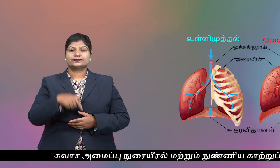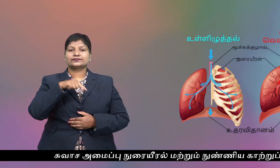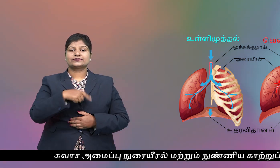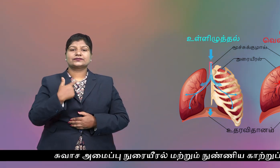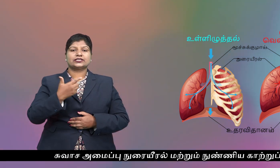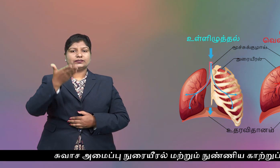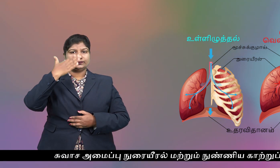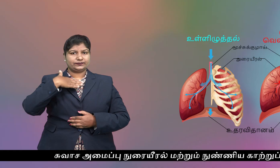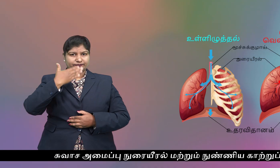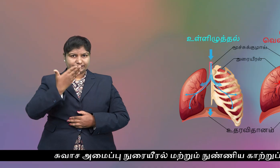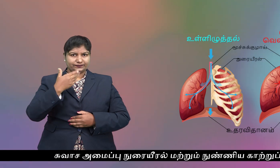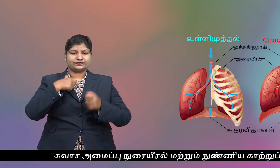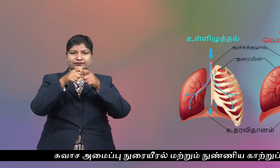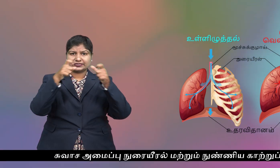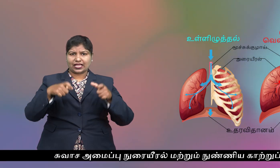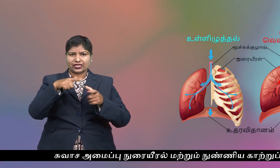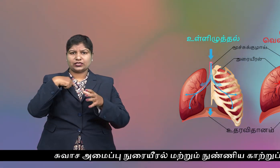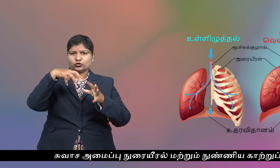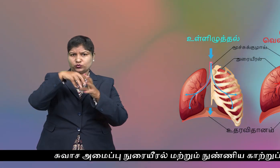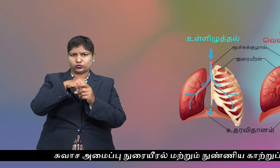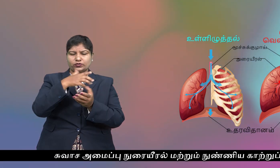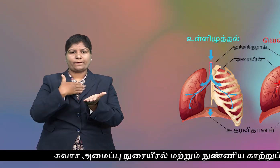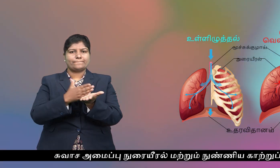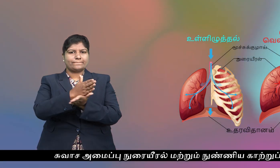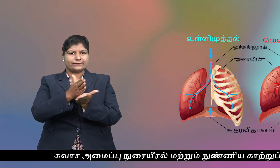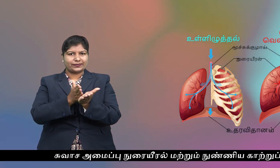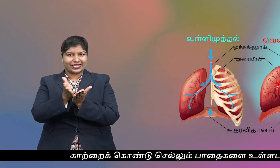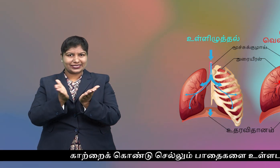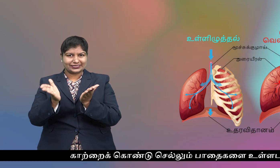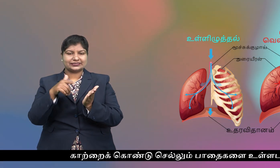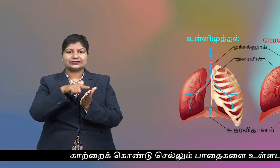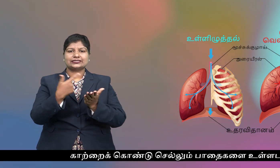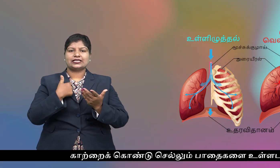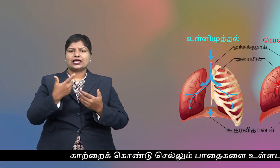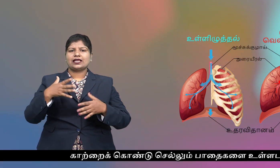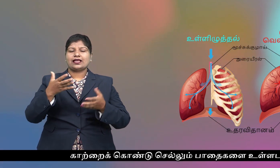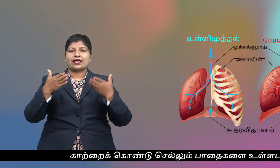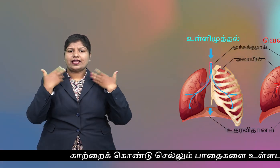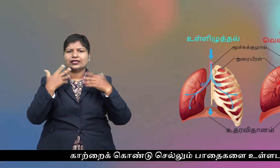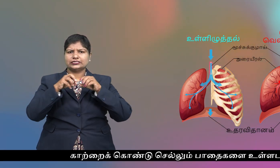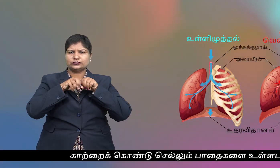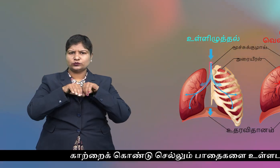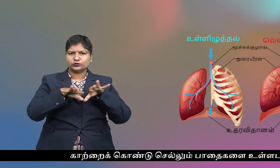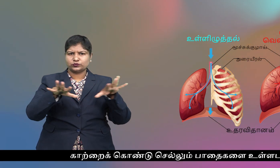சுவாச அமைப்பு நுரையீரல் மற்றும் நுண்ணிய காற்று பைகளுக்கு காற்றை கொண்டு செல்லும் பாதைகளை உள்ளடக்கியது.